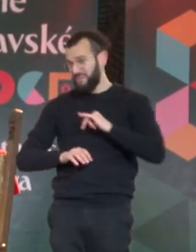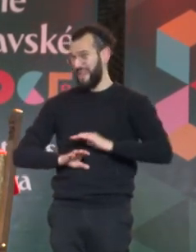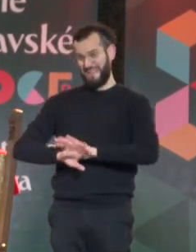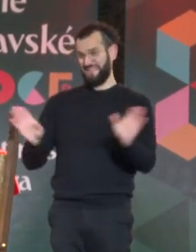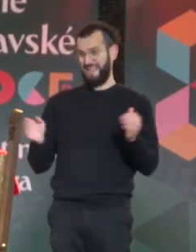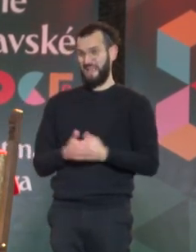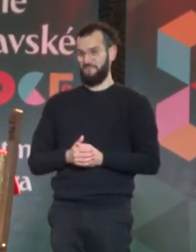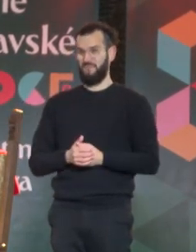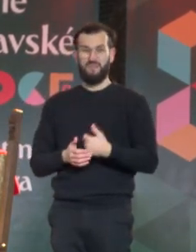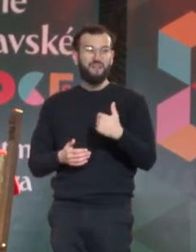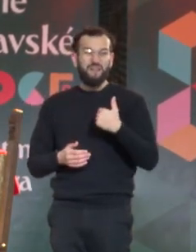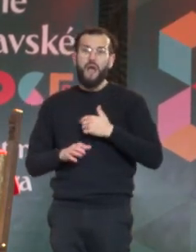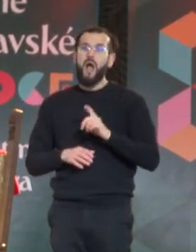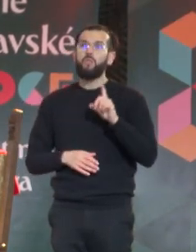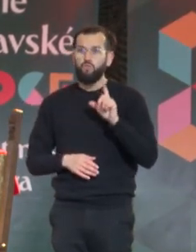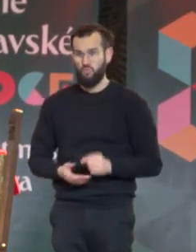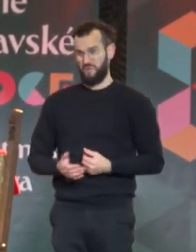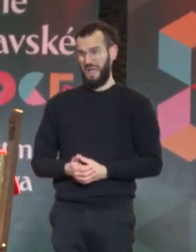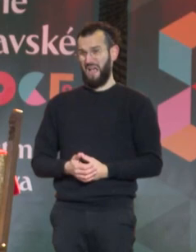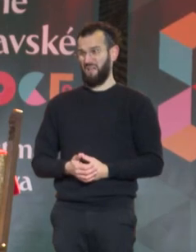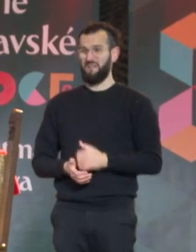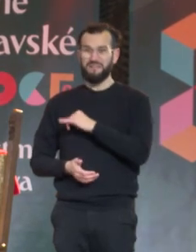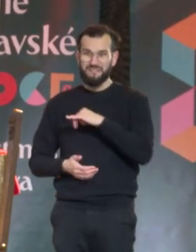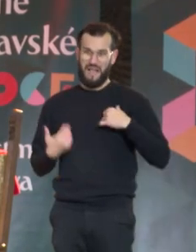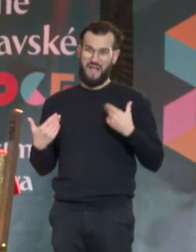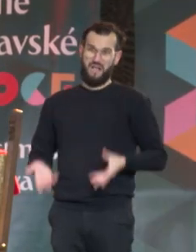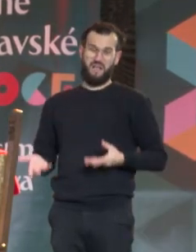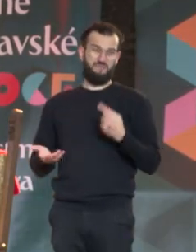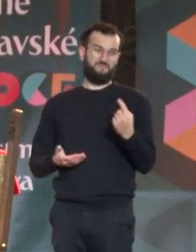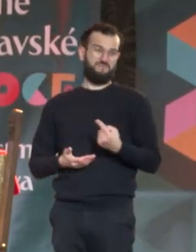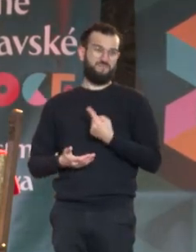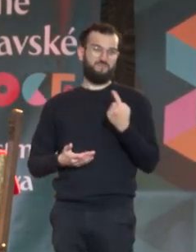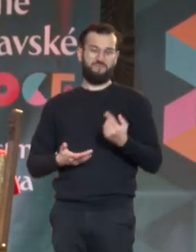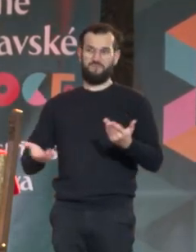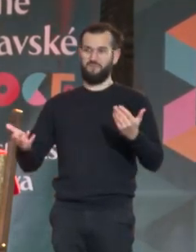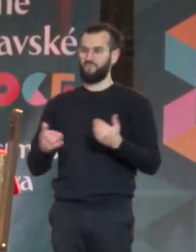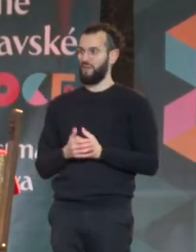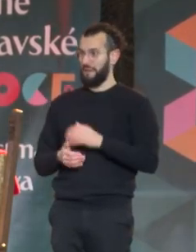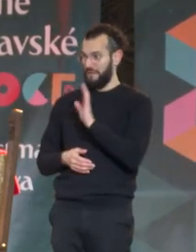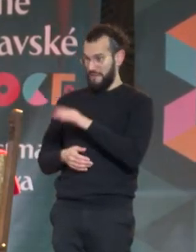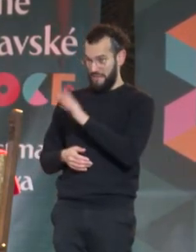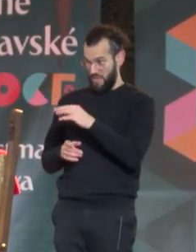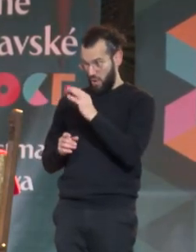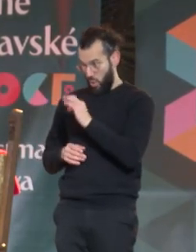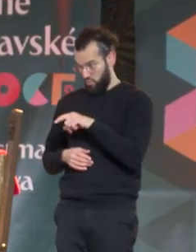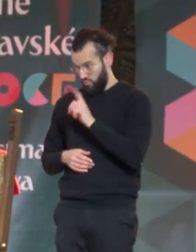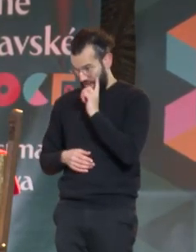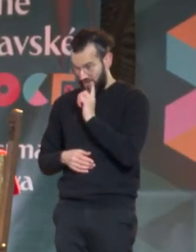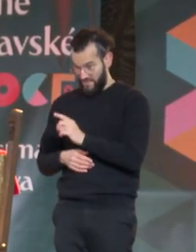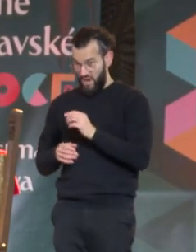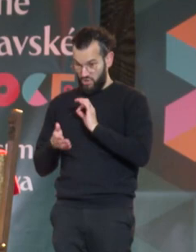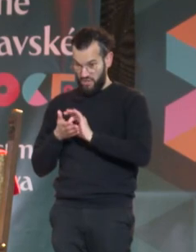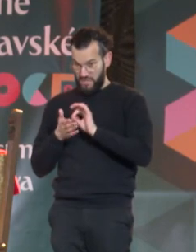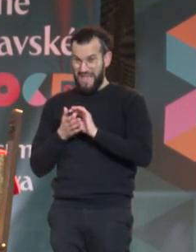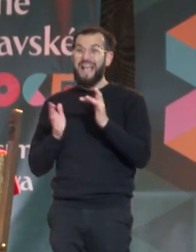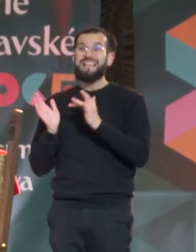Ja sa len nudím, lebo som tu stále sám. Otuško, vieš, čo som napísal tento rok